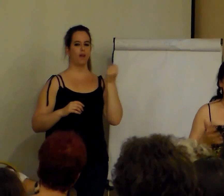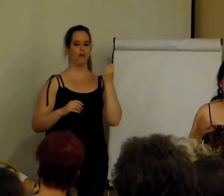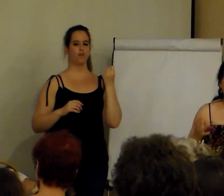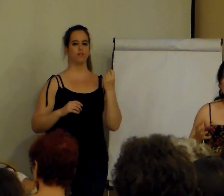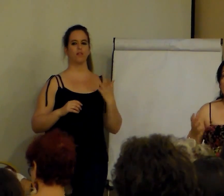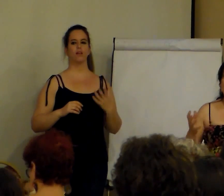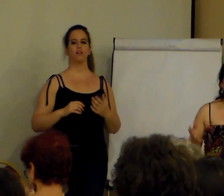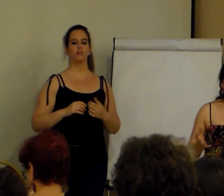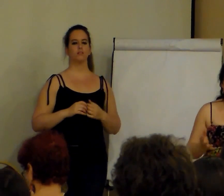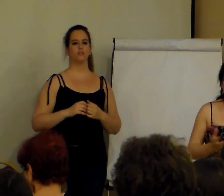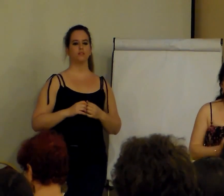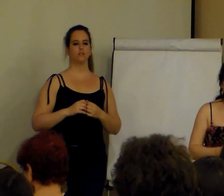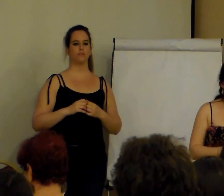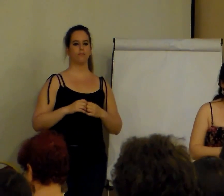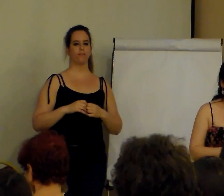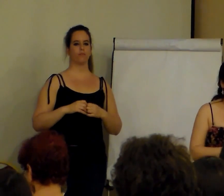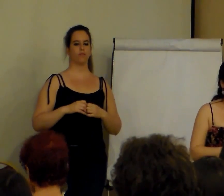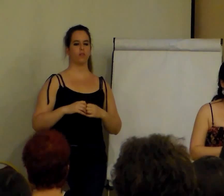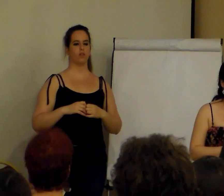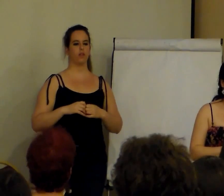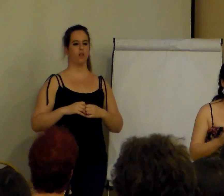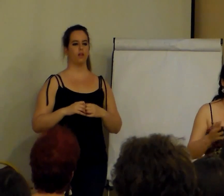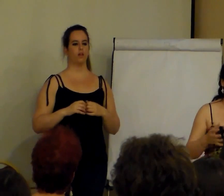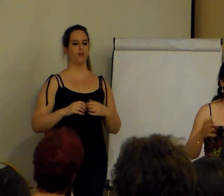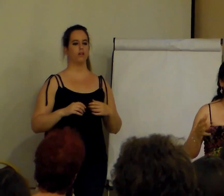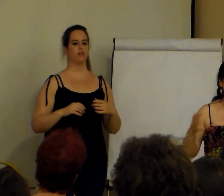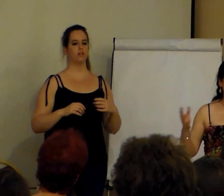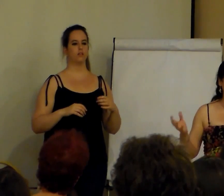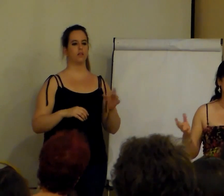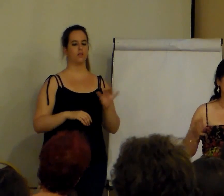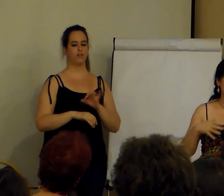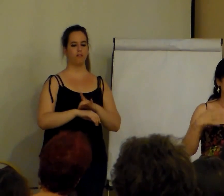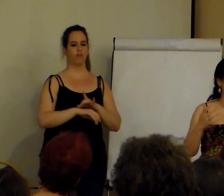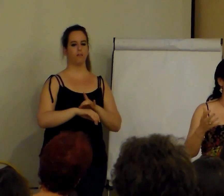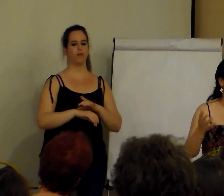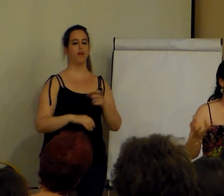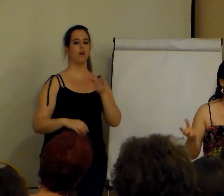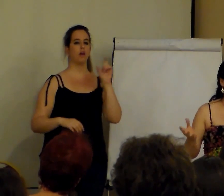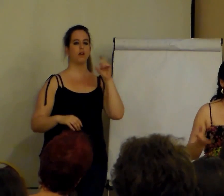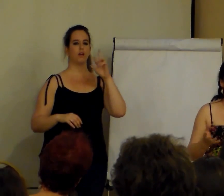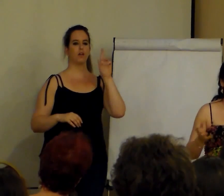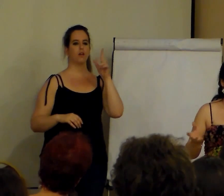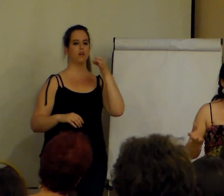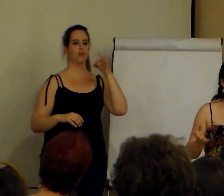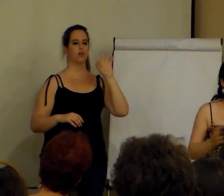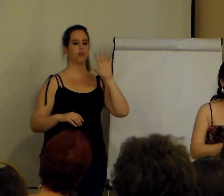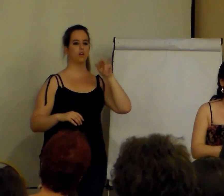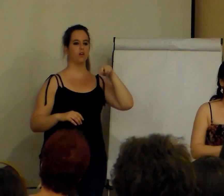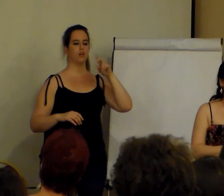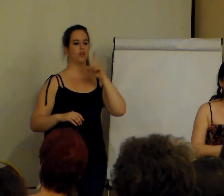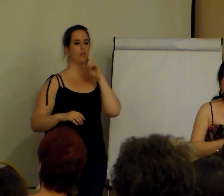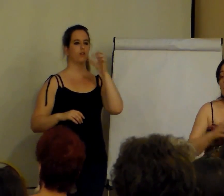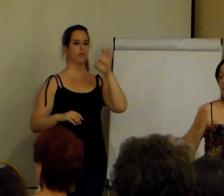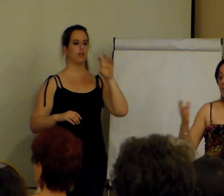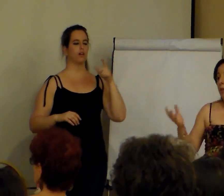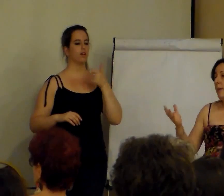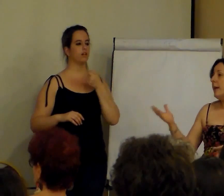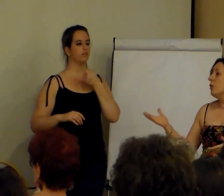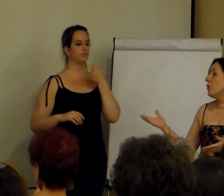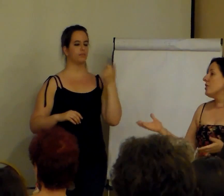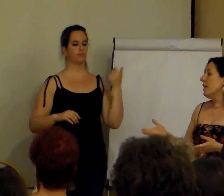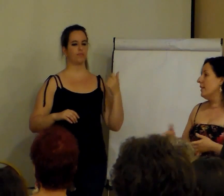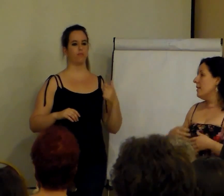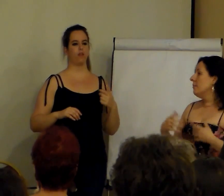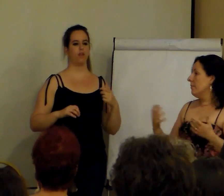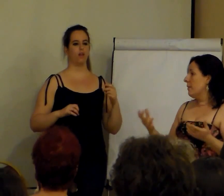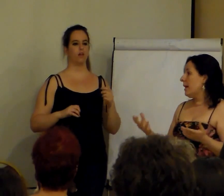que esto no es una sentencia al tener esta enfermedad, sino es una enfermedad crónica como otras enfermedades de la población, que tal vez por ser